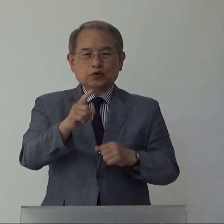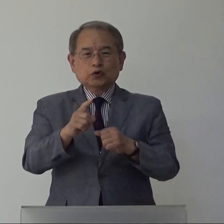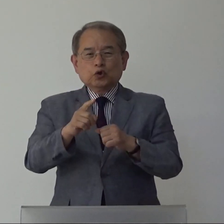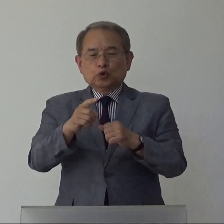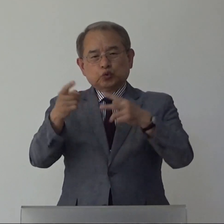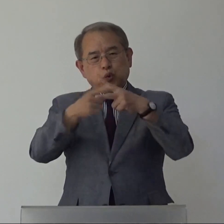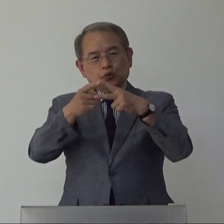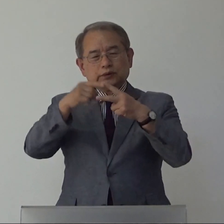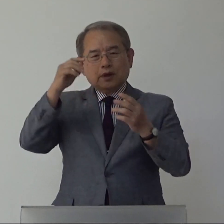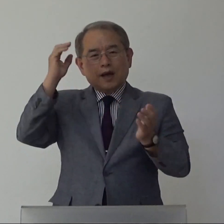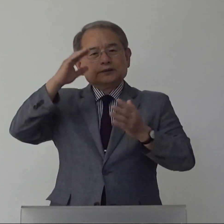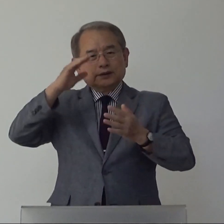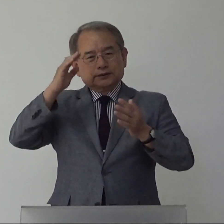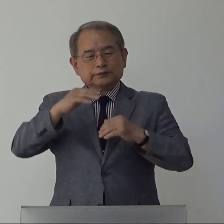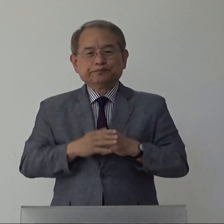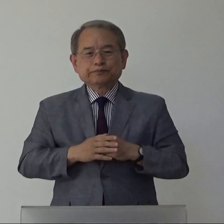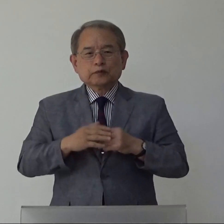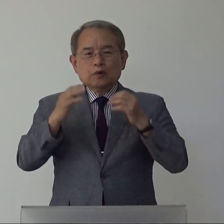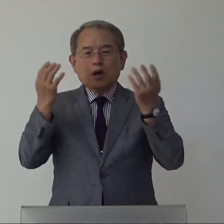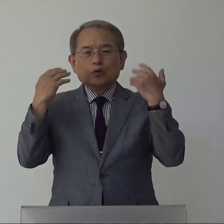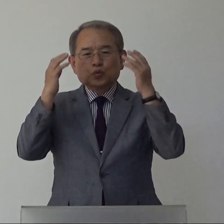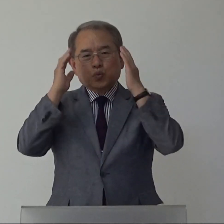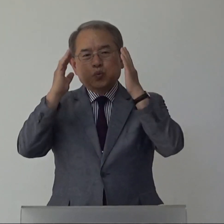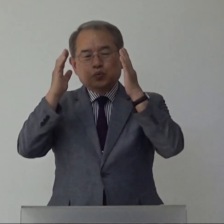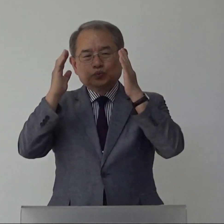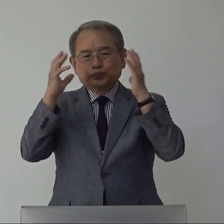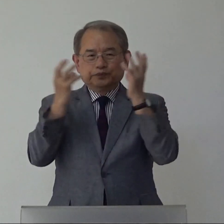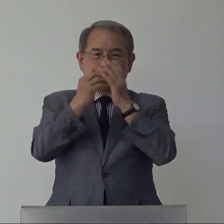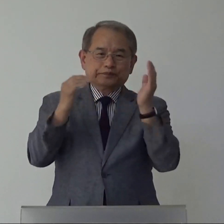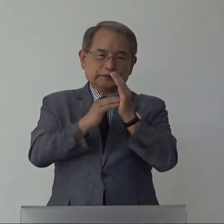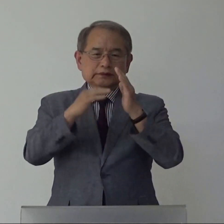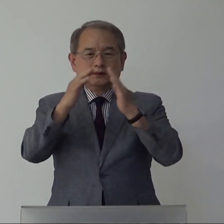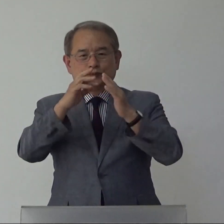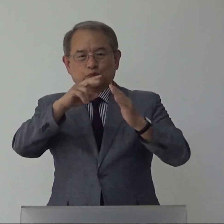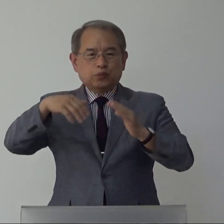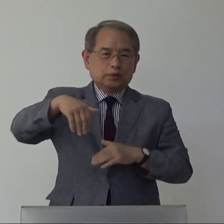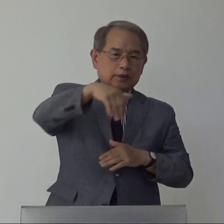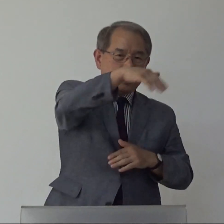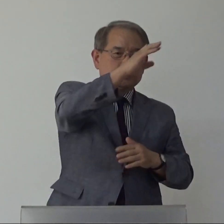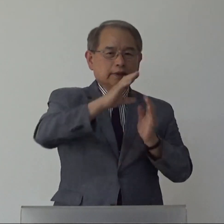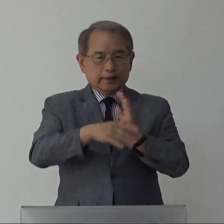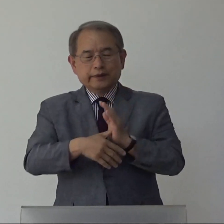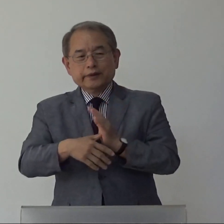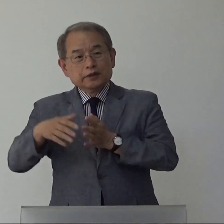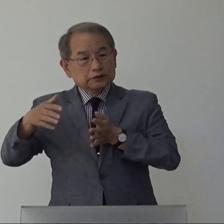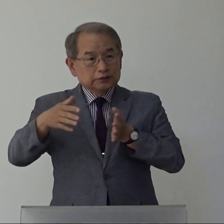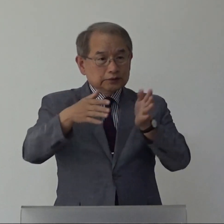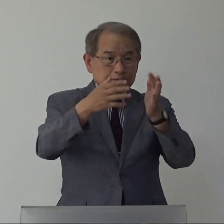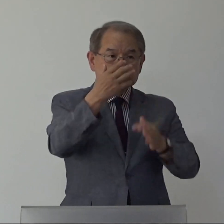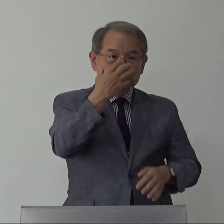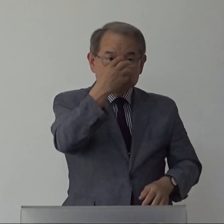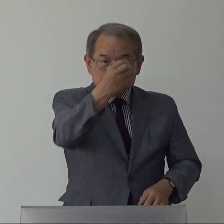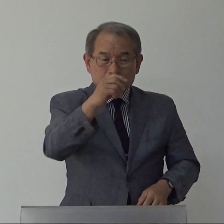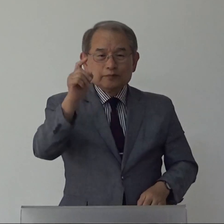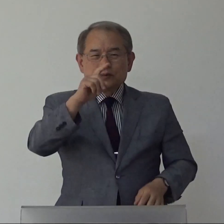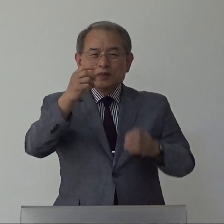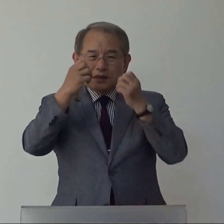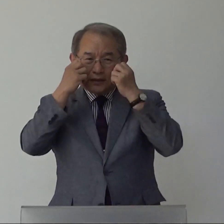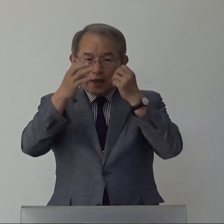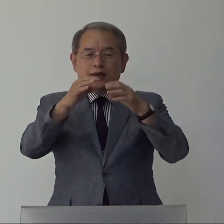제가 전에 한번 이야기 드린 적이 있는데 어떤 초등학생이 학교에서 공부를 마치고 집에 돌아갈